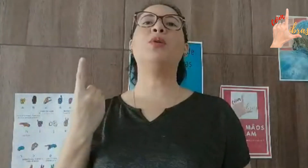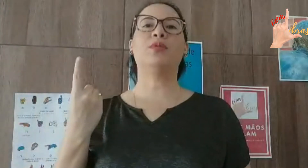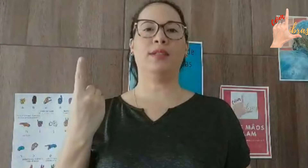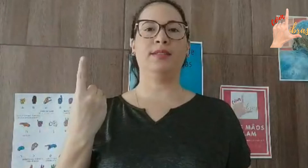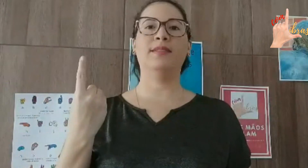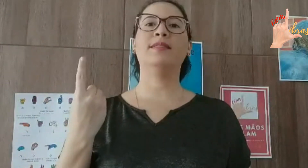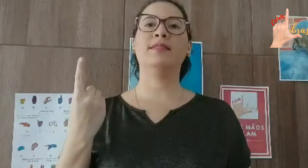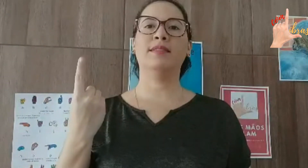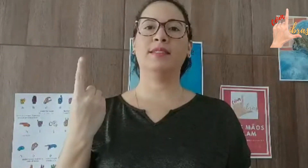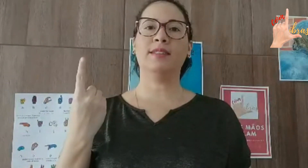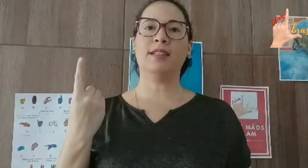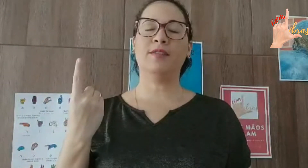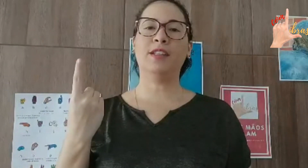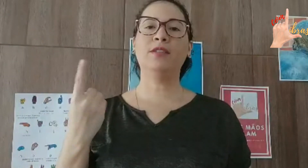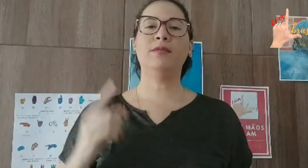volta. Tá vendo?